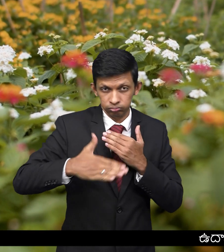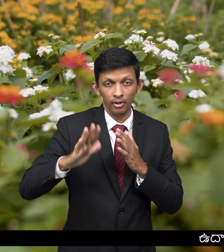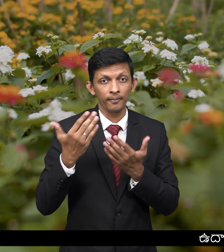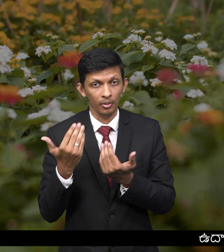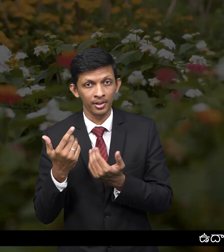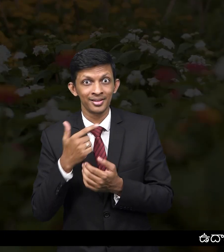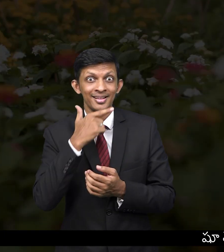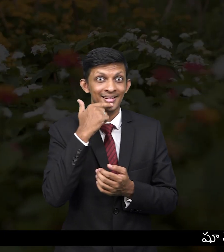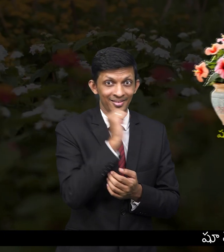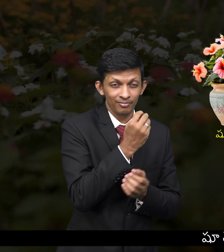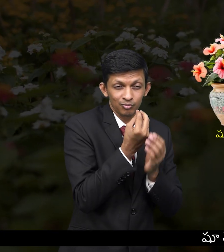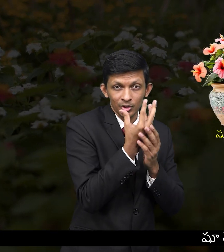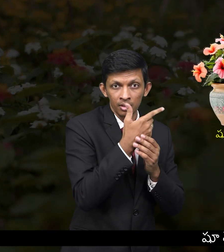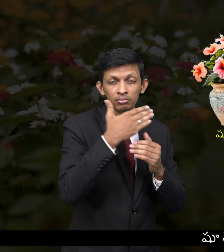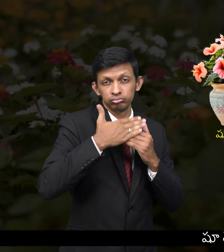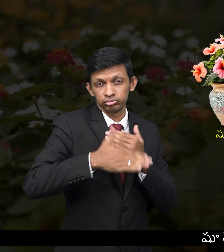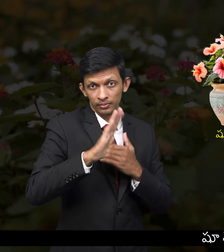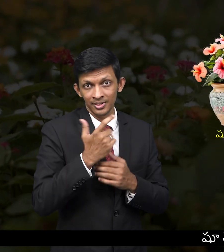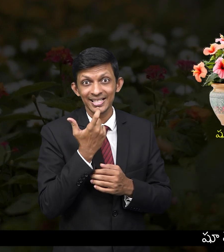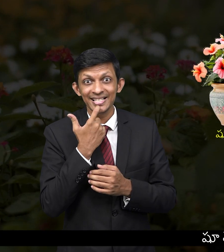ఉదాహరణ షూ ఫ్లవర్,